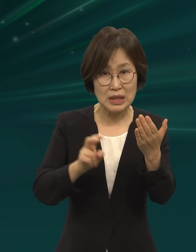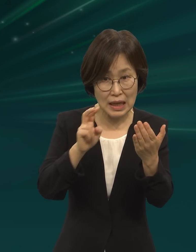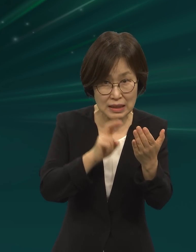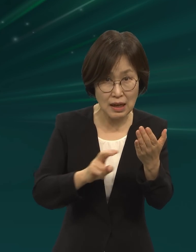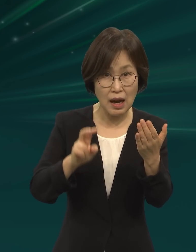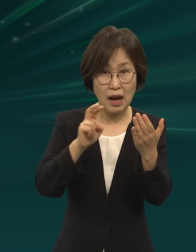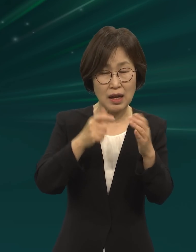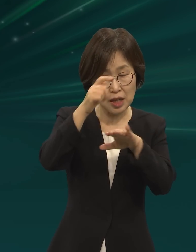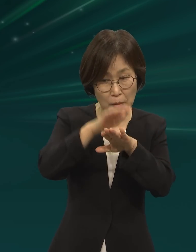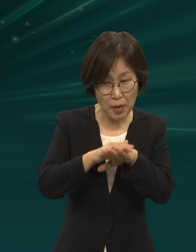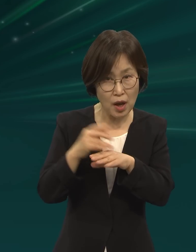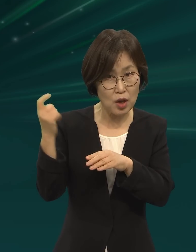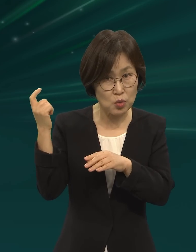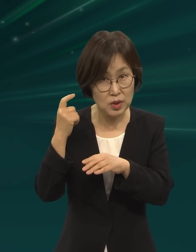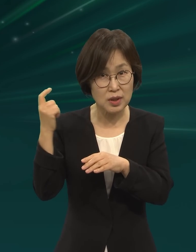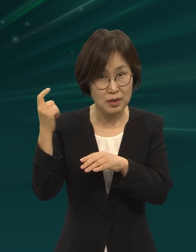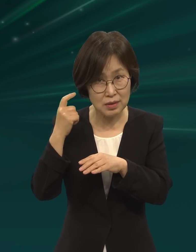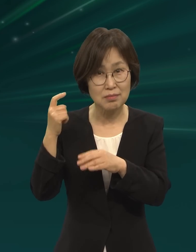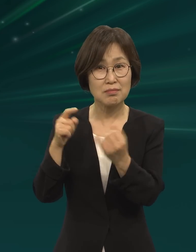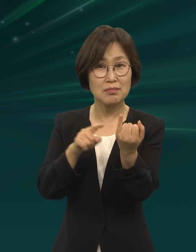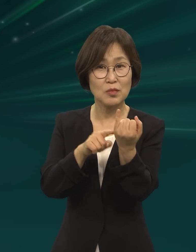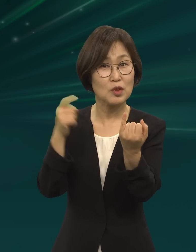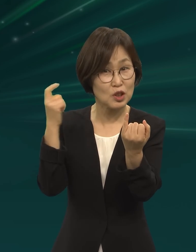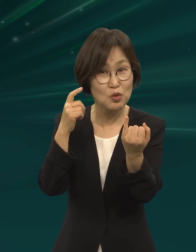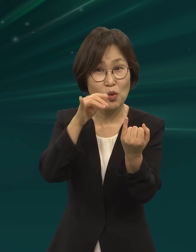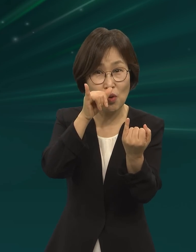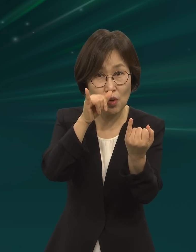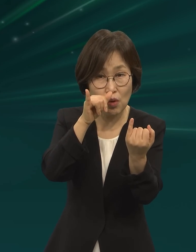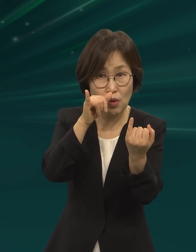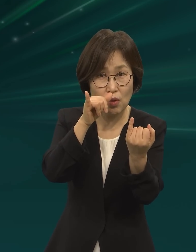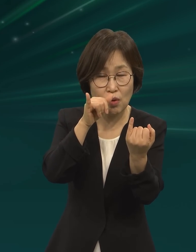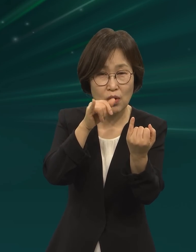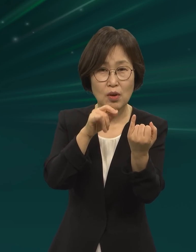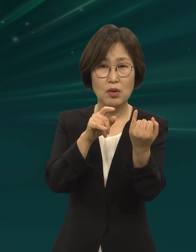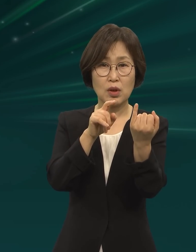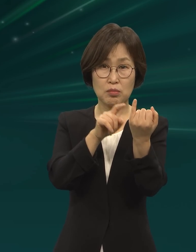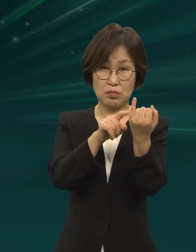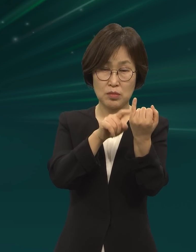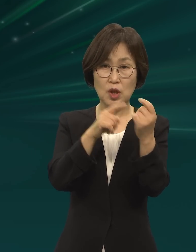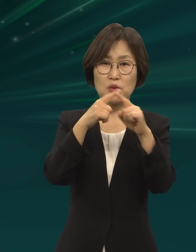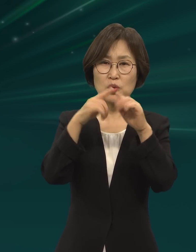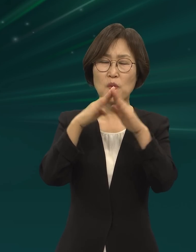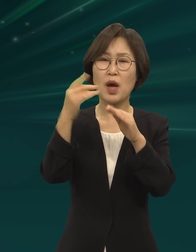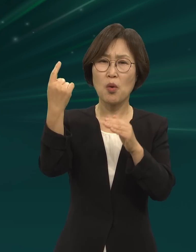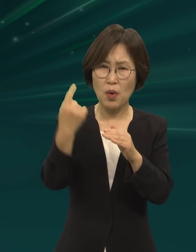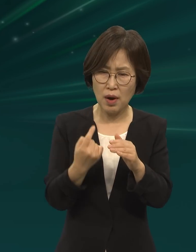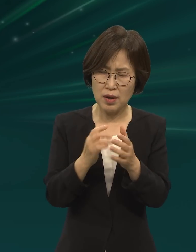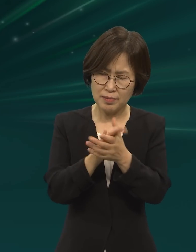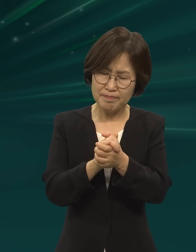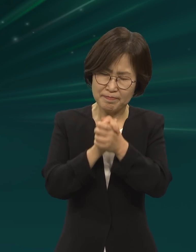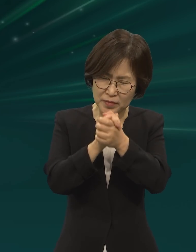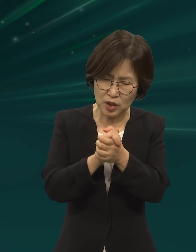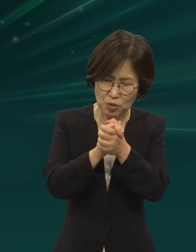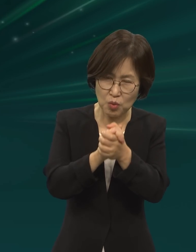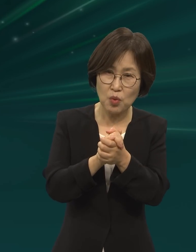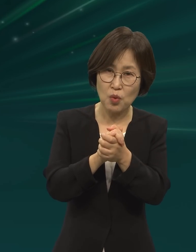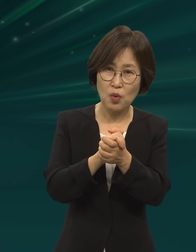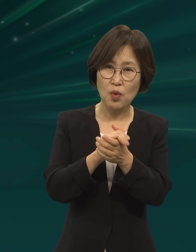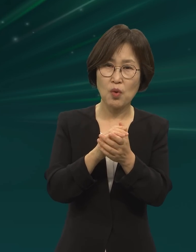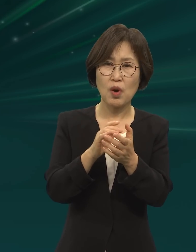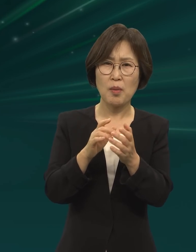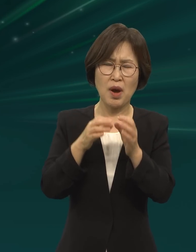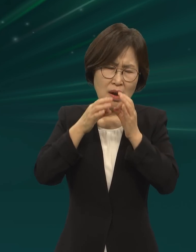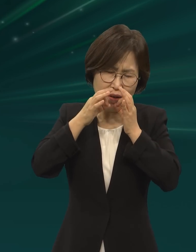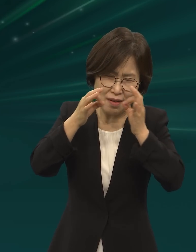드리고 있었습니다. 그날에 분이 이제 와서, 우리 교회에 와서 이제 기도하면서 이렇게 외치고